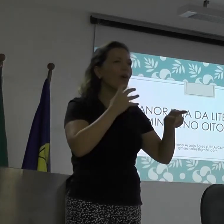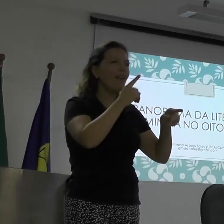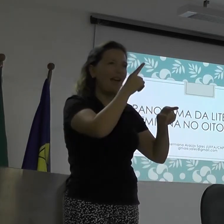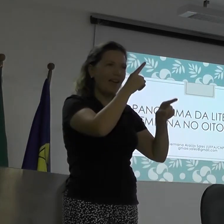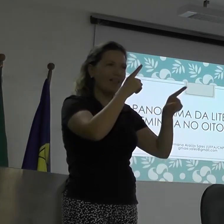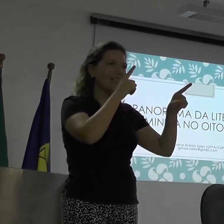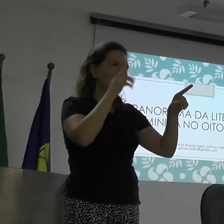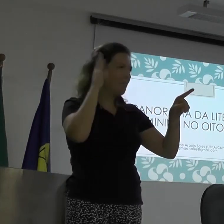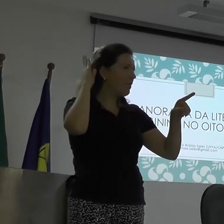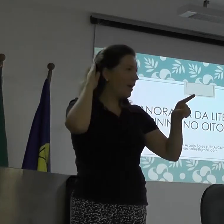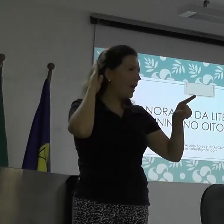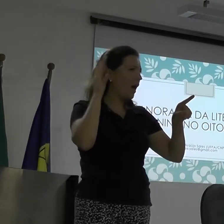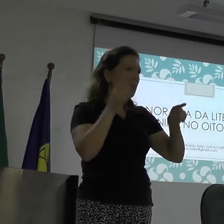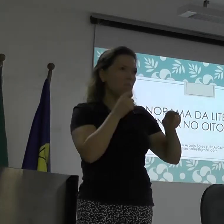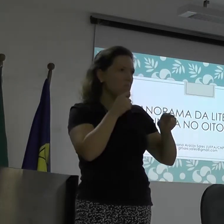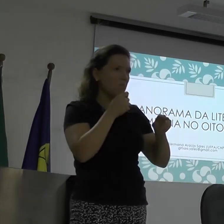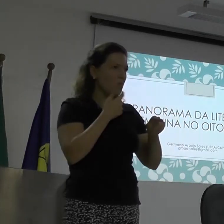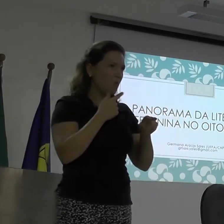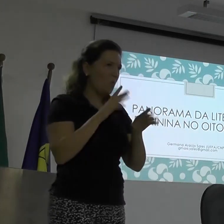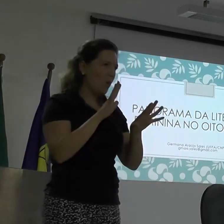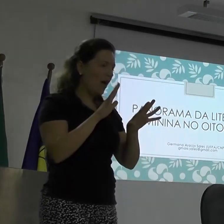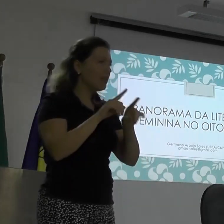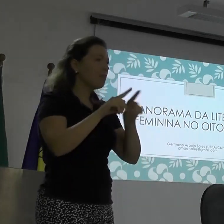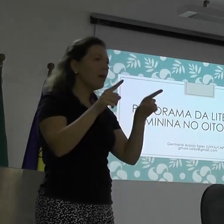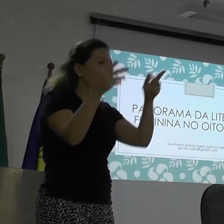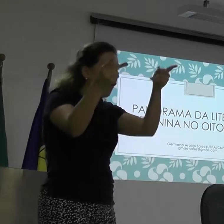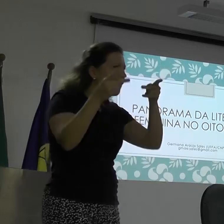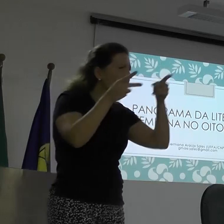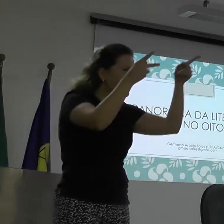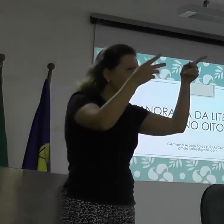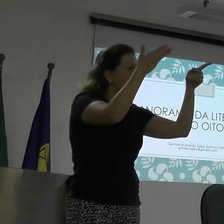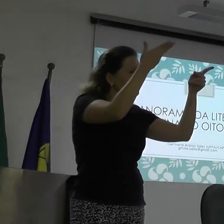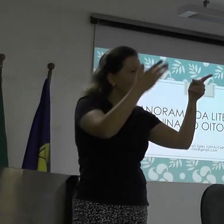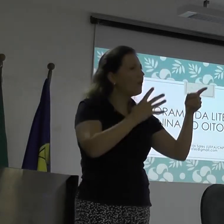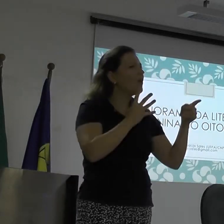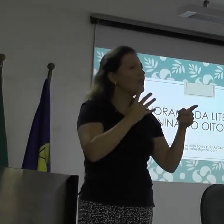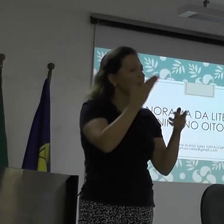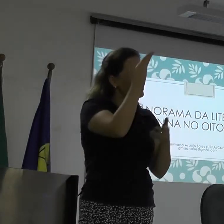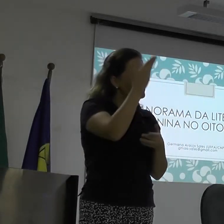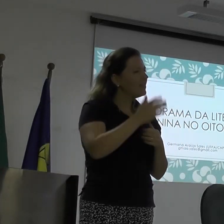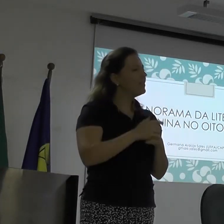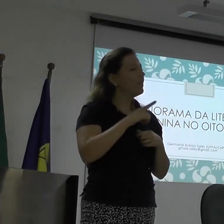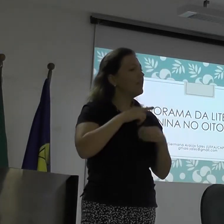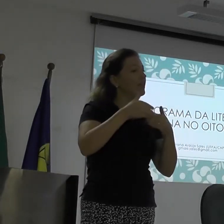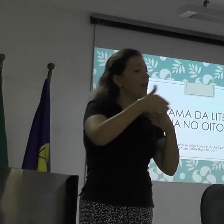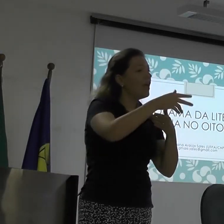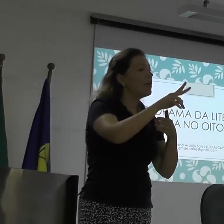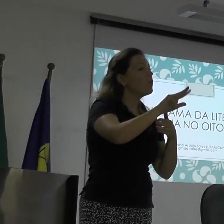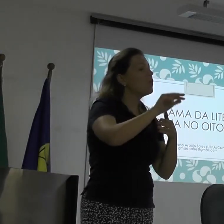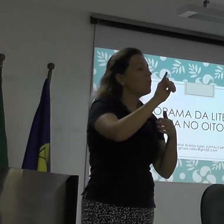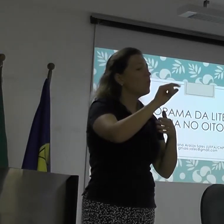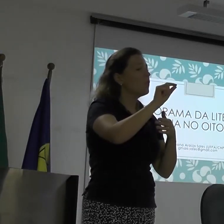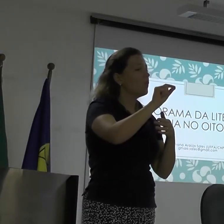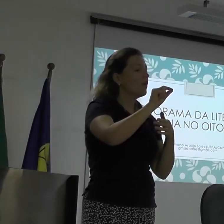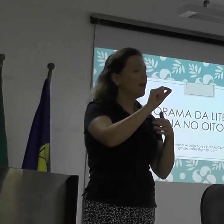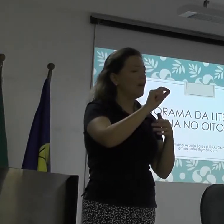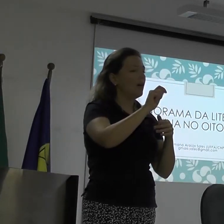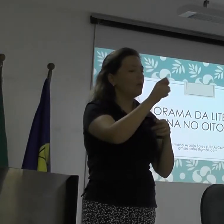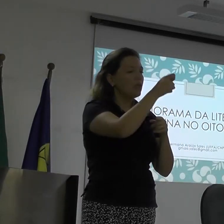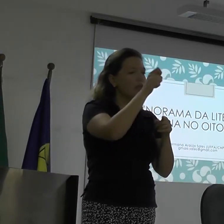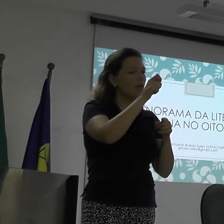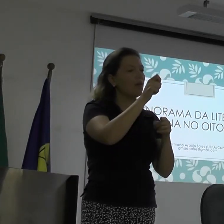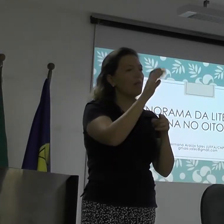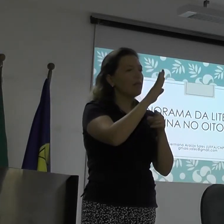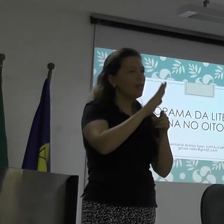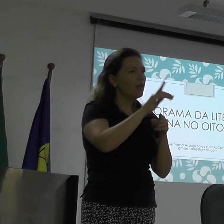não tem a oportunidade de conhecer, eu vou aproveitar e fazer um convite. Nós teremos um evento da Associação Brasileira de Literatura Portuguesa